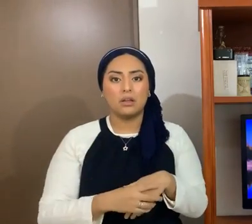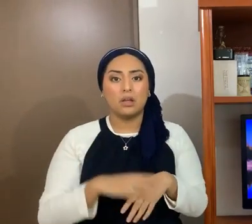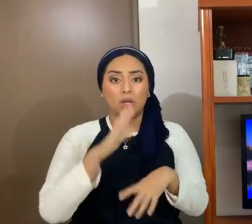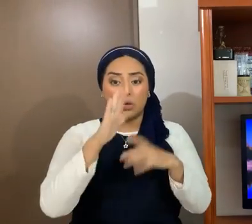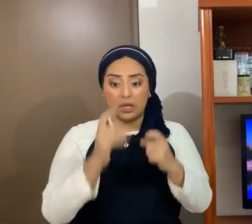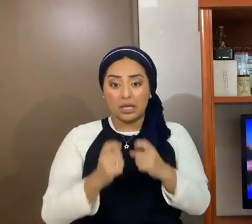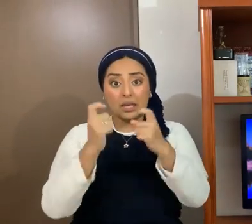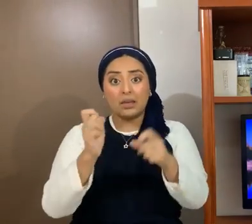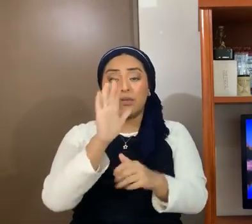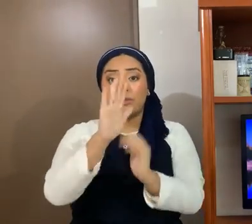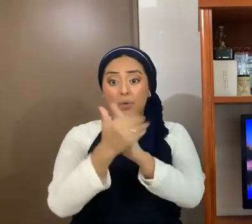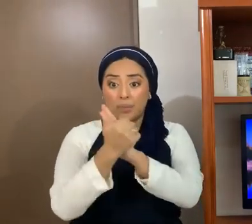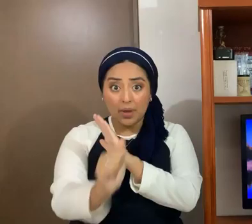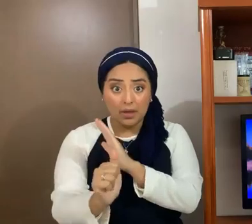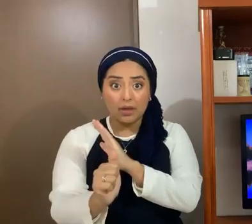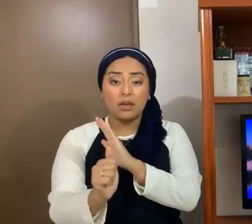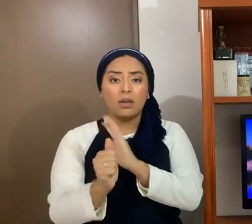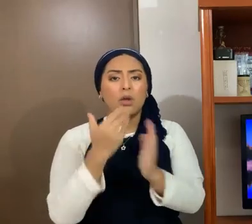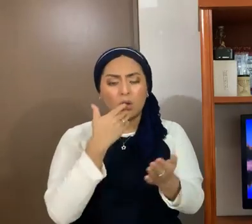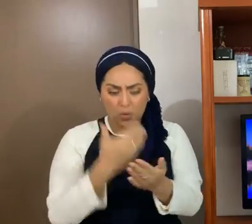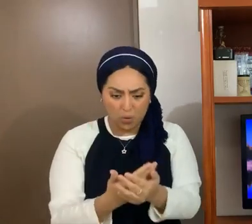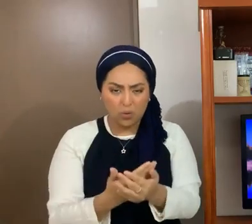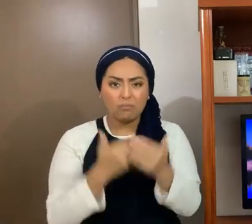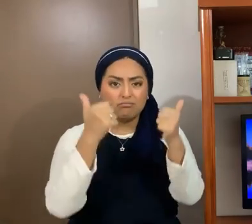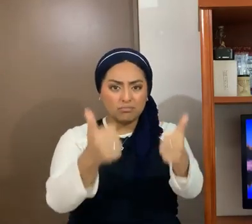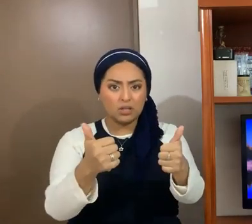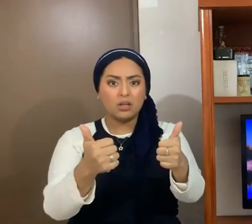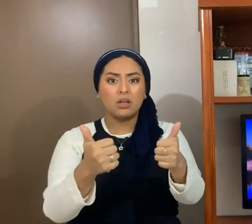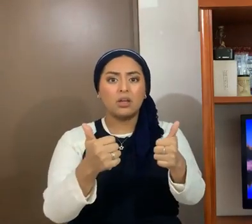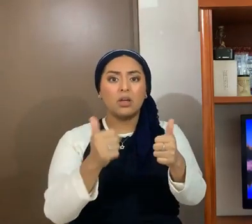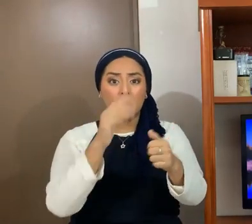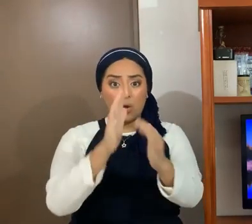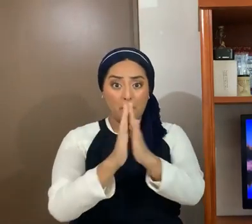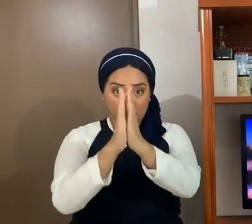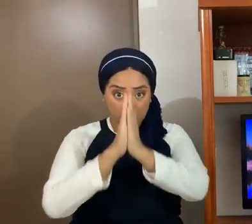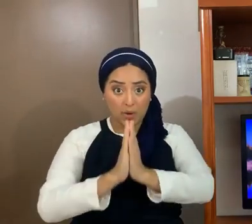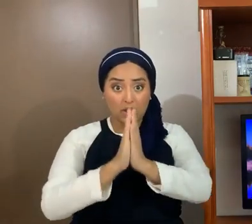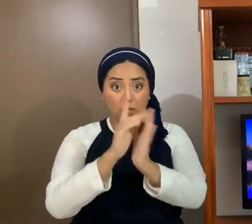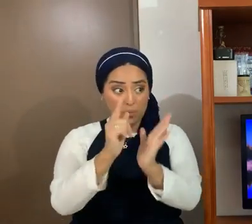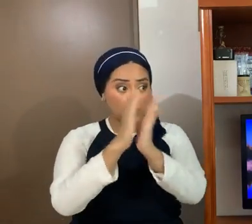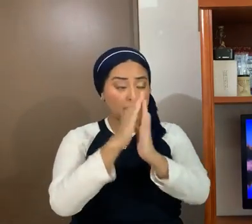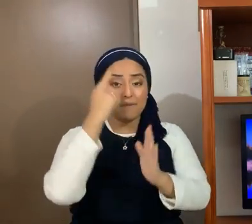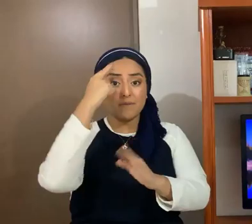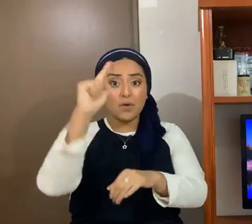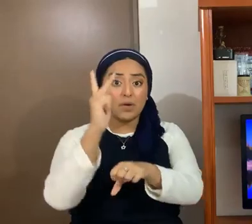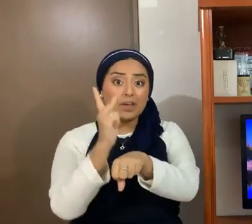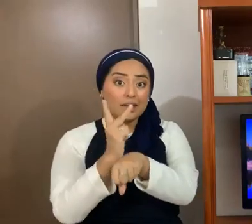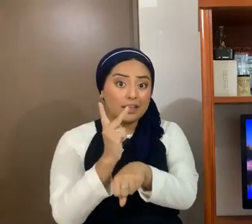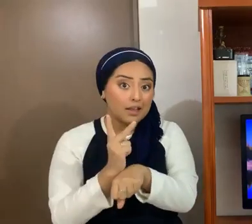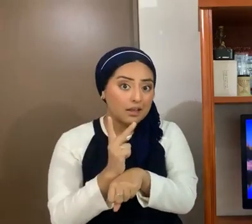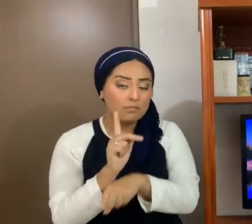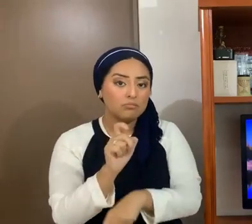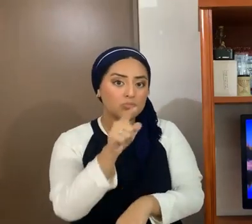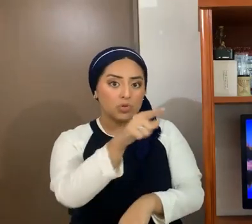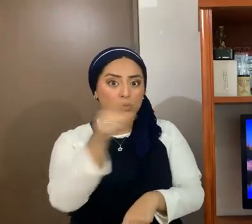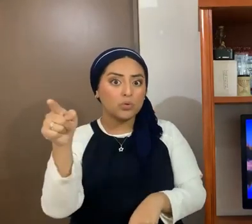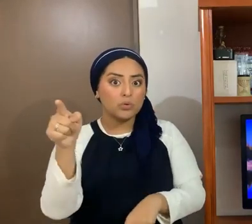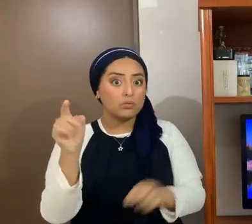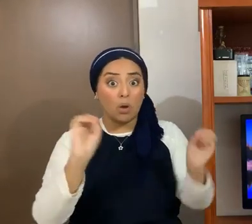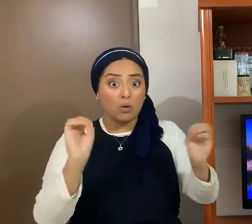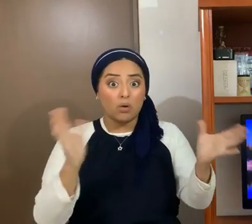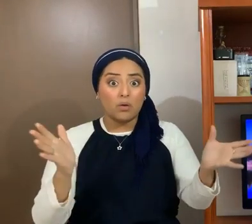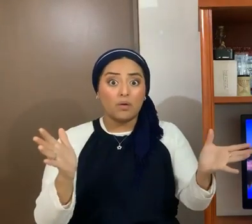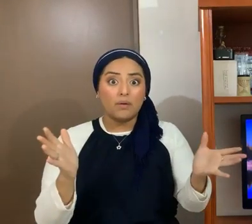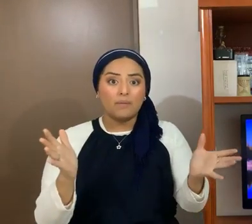tus dones, tus talentos, ¿sí? ¡Qué bueno! Pones tus oraciones, oras por la Keilah, por el cuerpo de Mashiach.